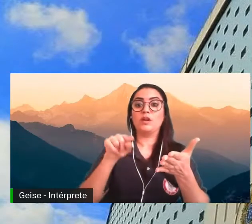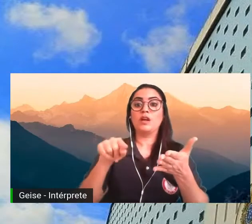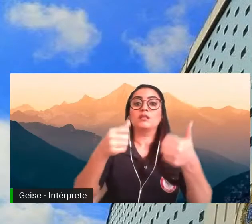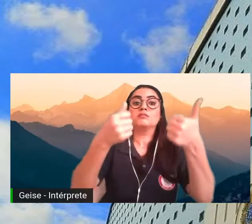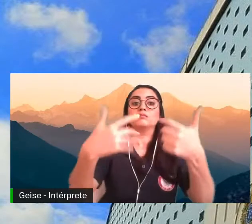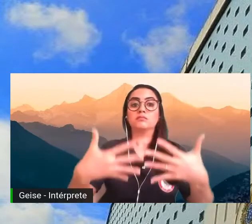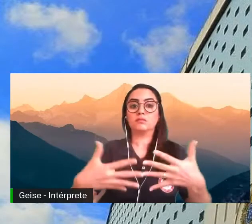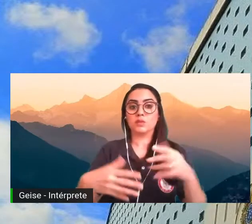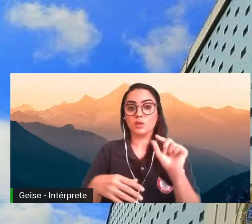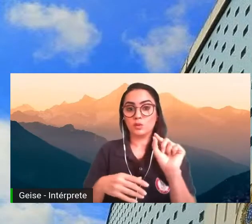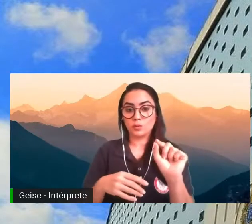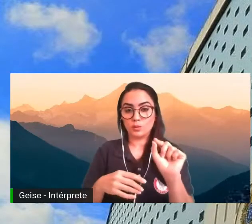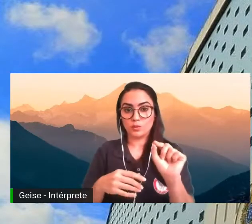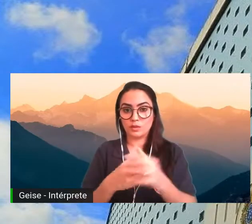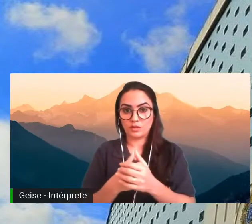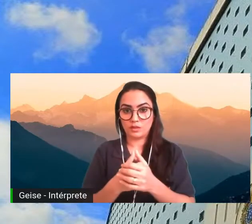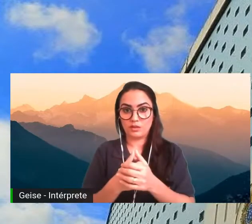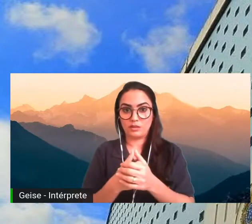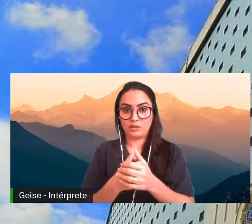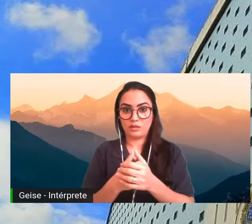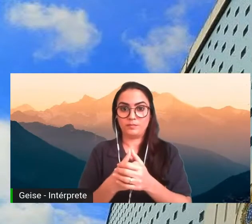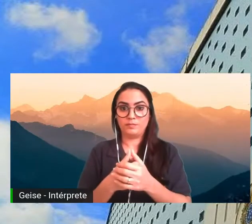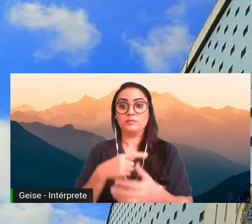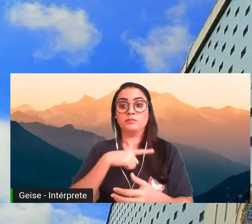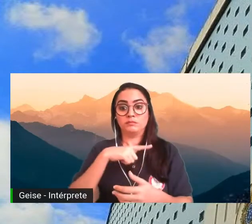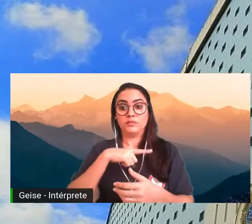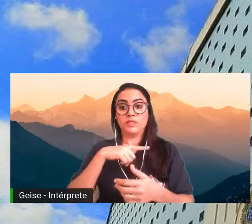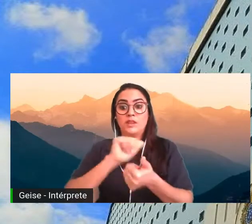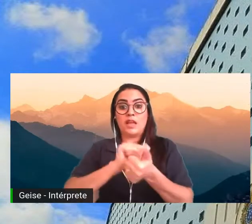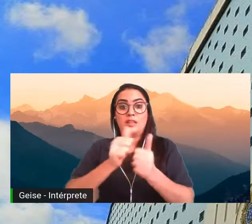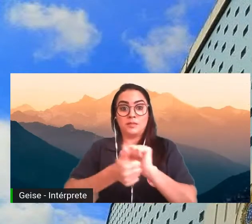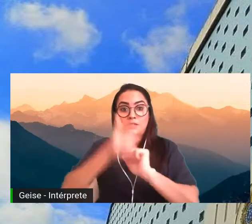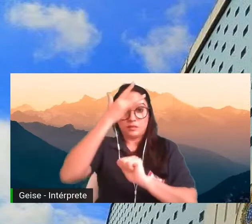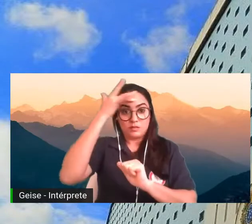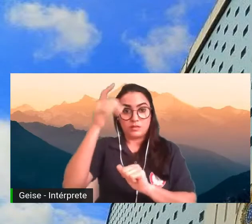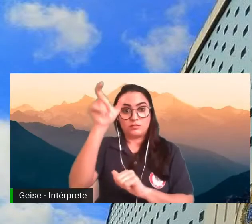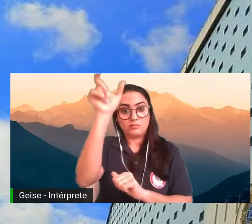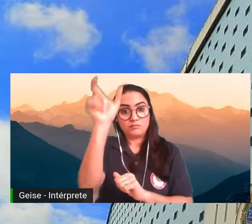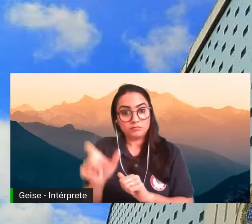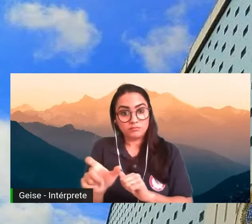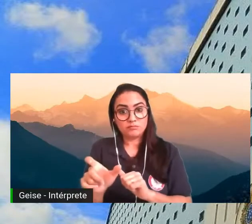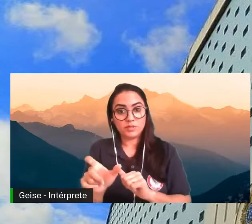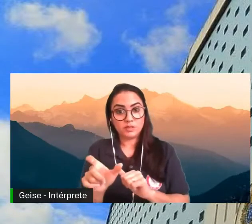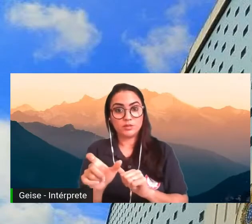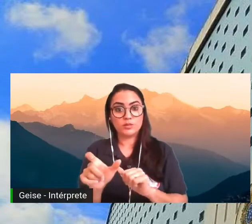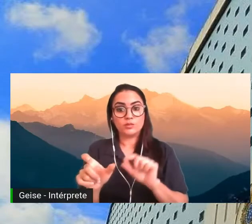sentido adaptativo do indivíduo que foi dado,